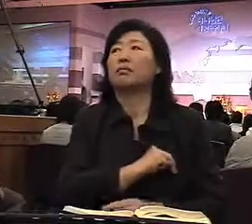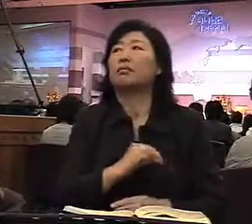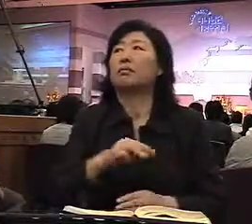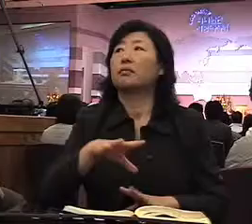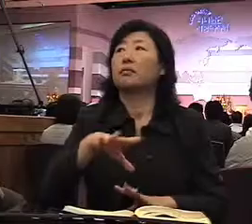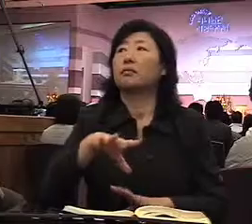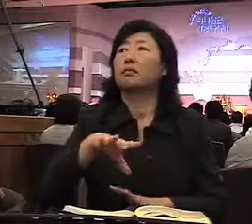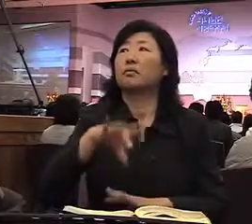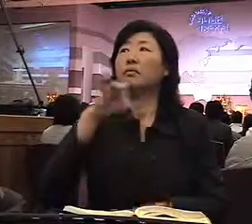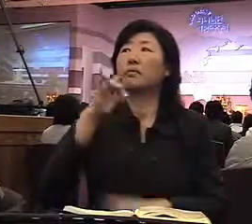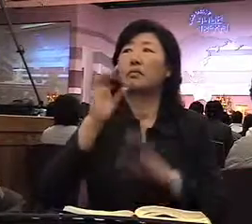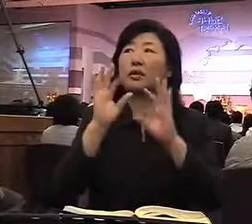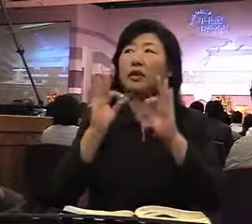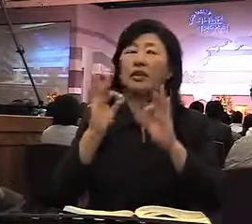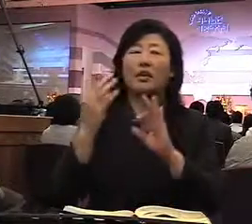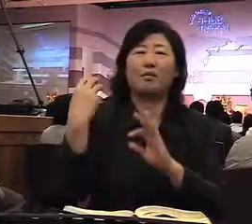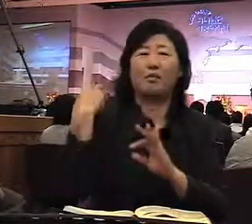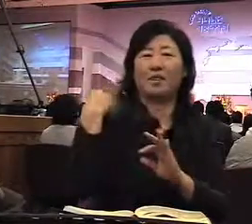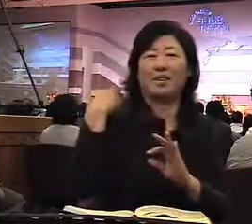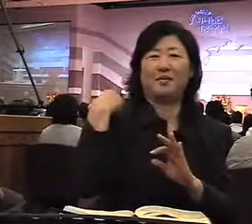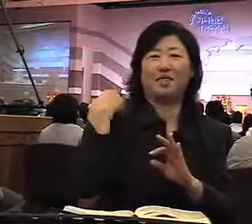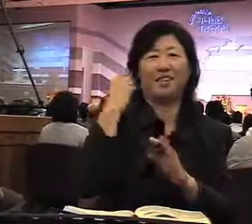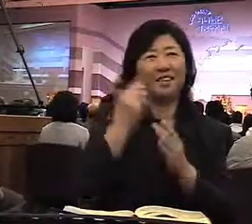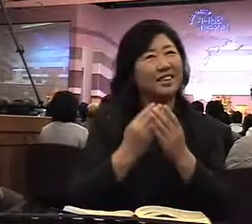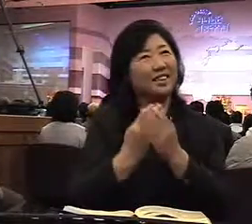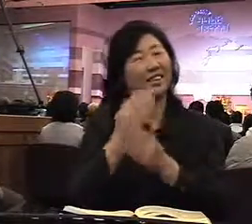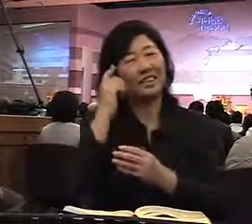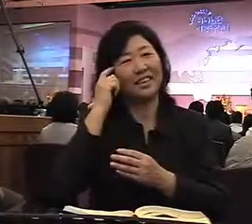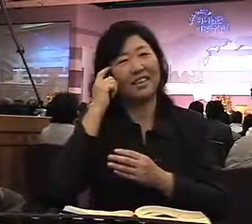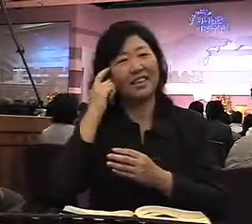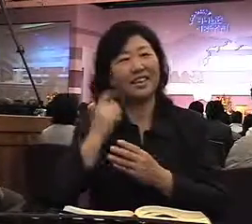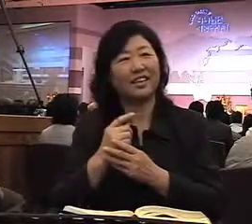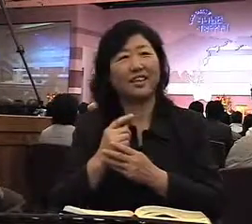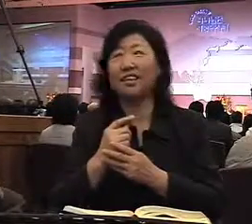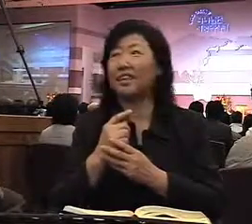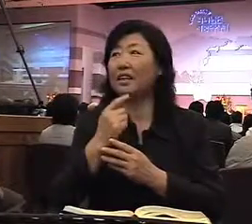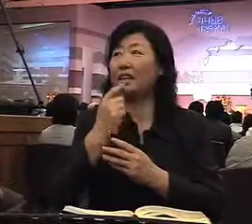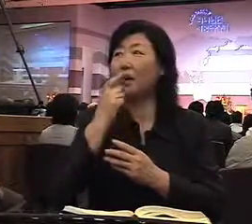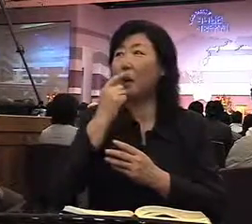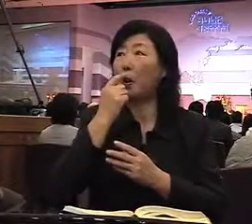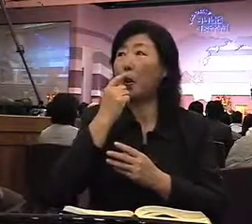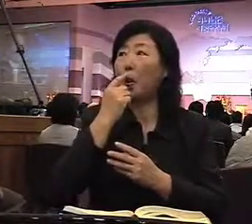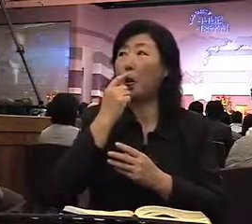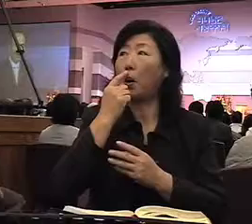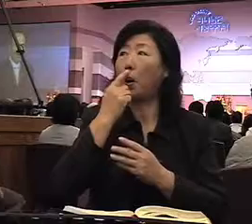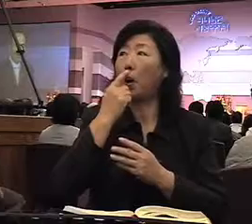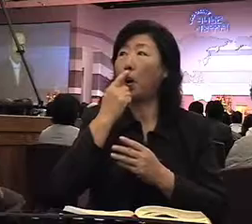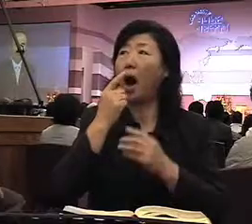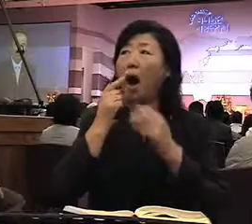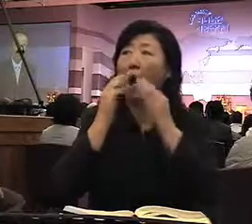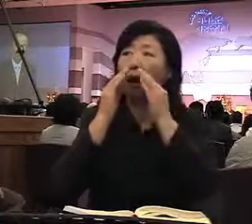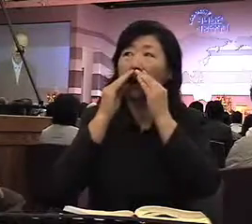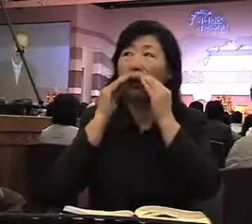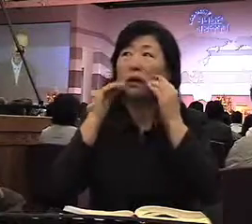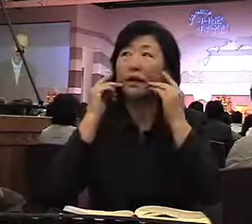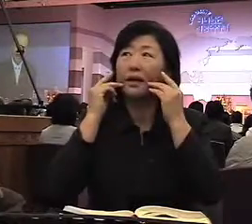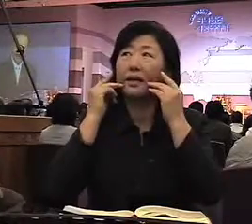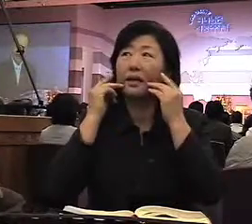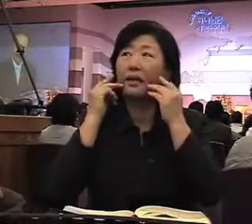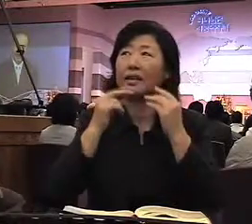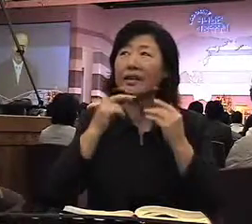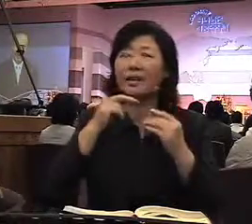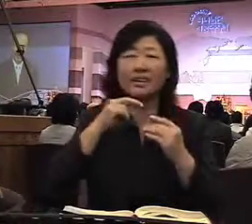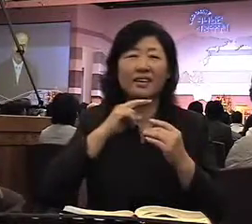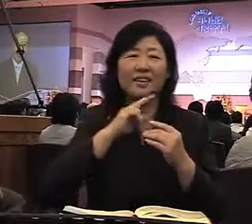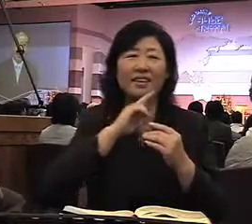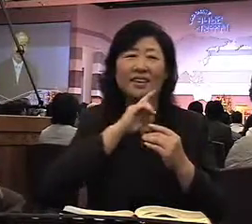저를 처음 보시는 분은 부담감이 생길 거예요. 왜? 저는 콧수염을 길러가지고 의문점을